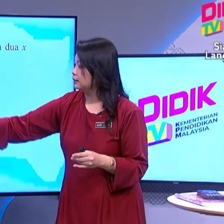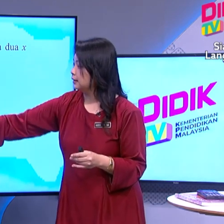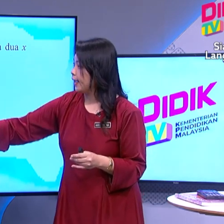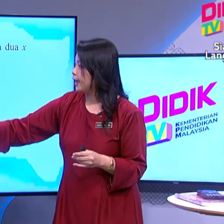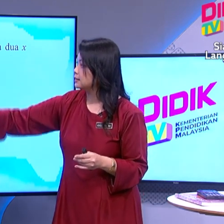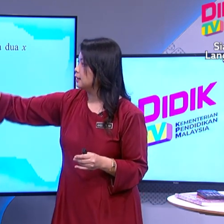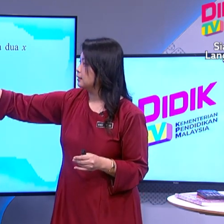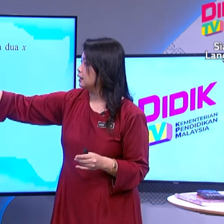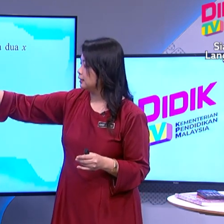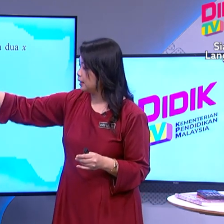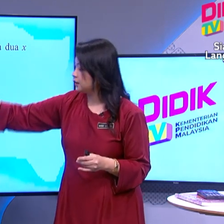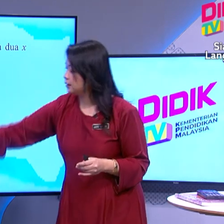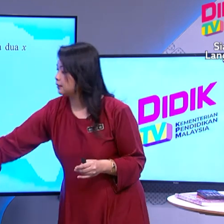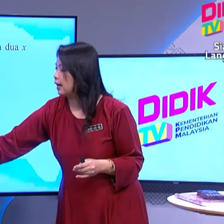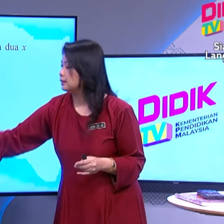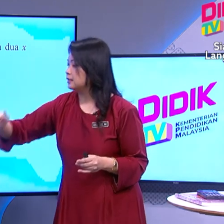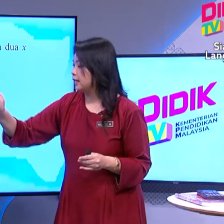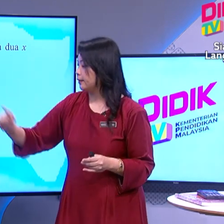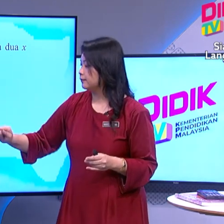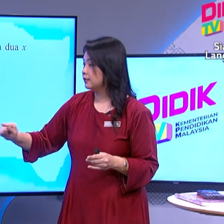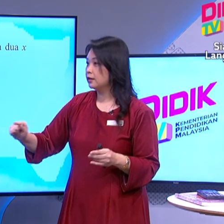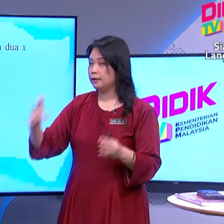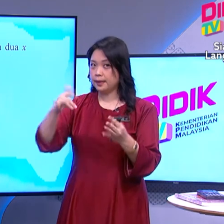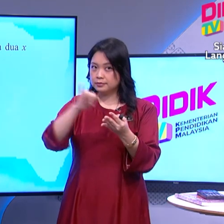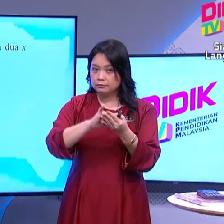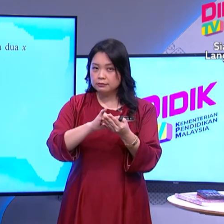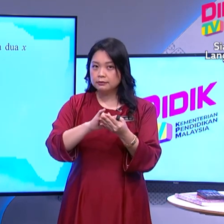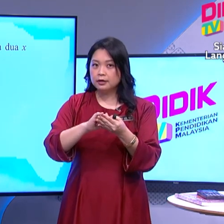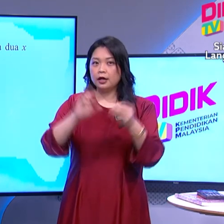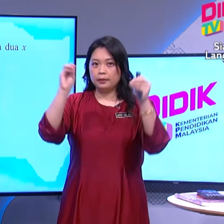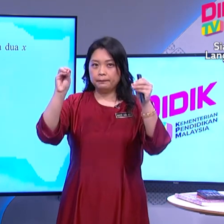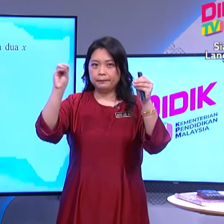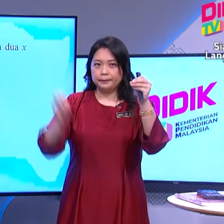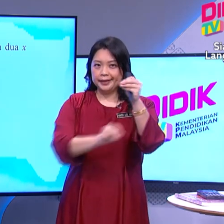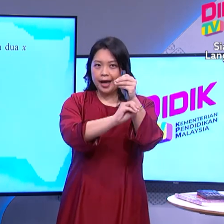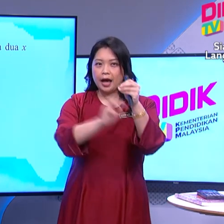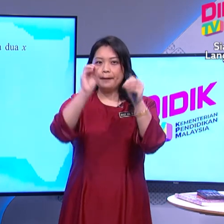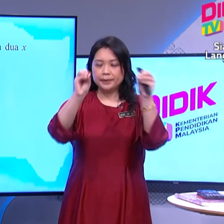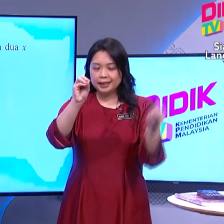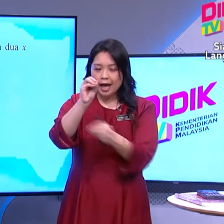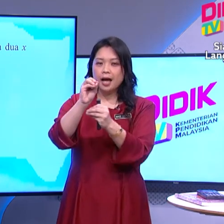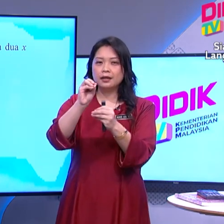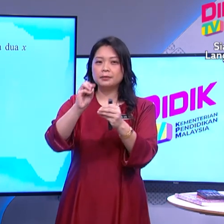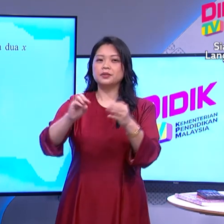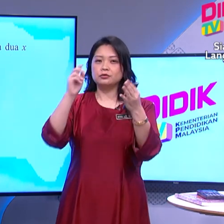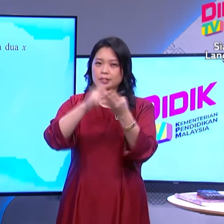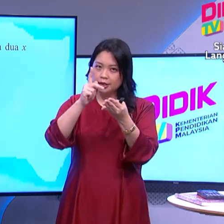TX 36 kita letak DJ d'batoe pindah-pindah masuk